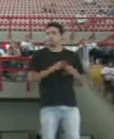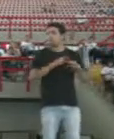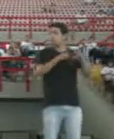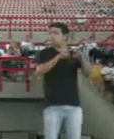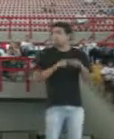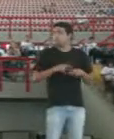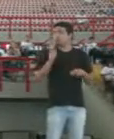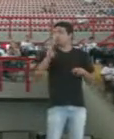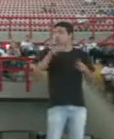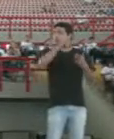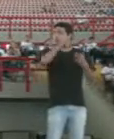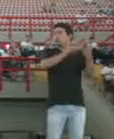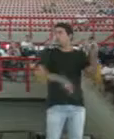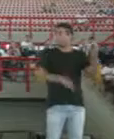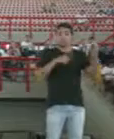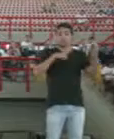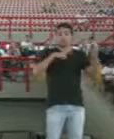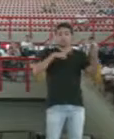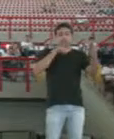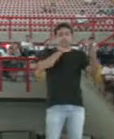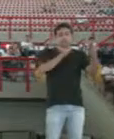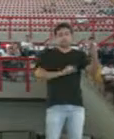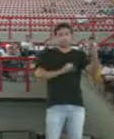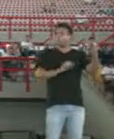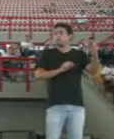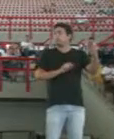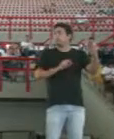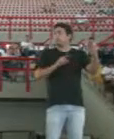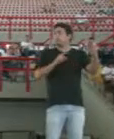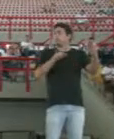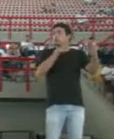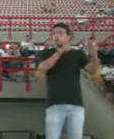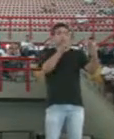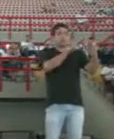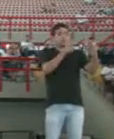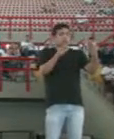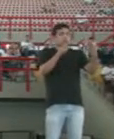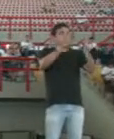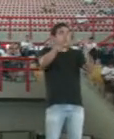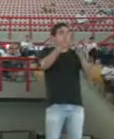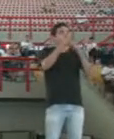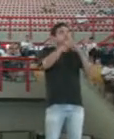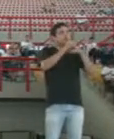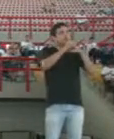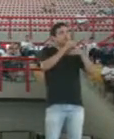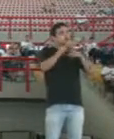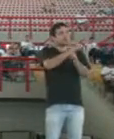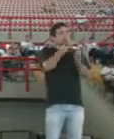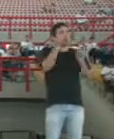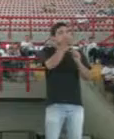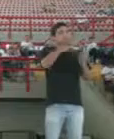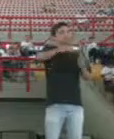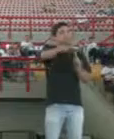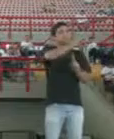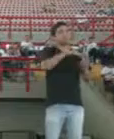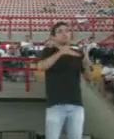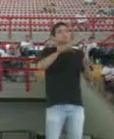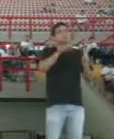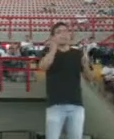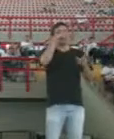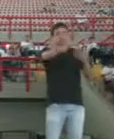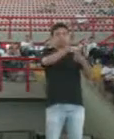imagem lida depreende-se principalmente que não há mais afetividade na sociedade